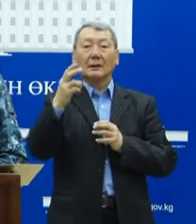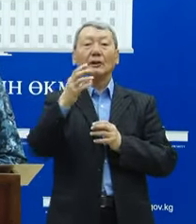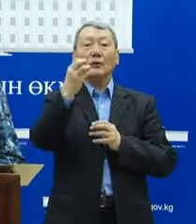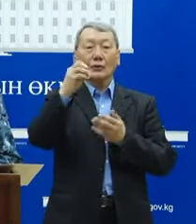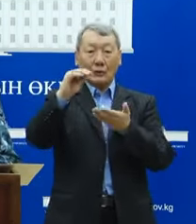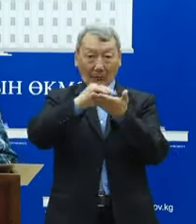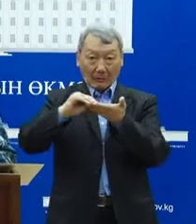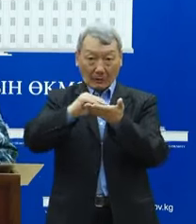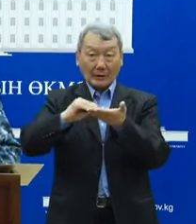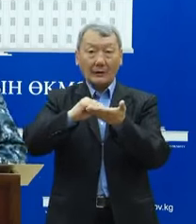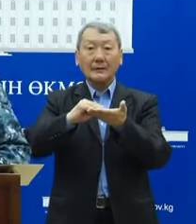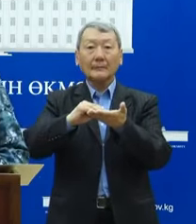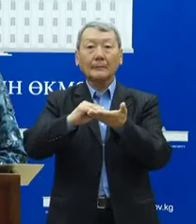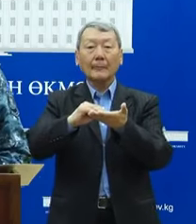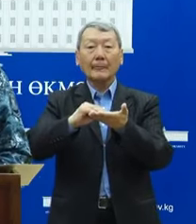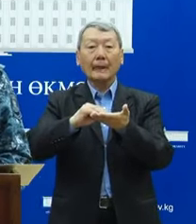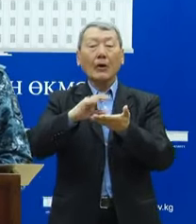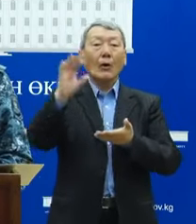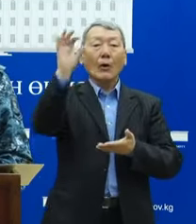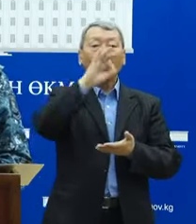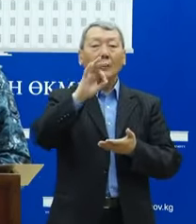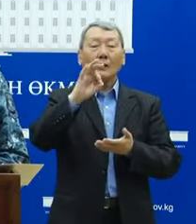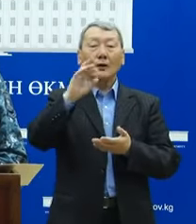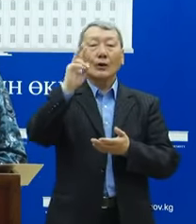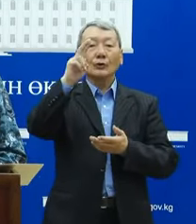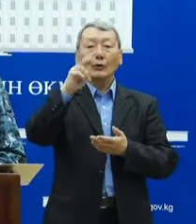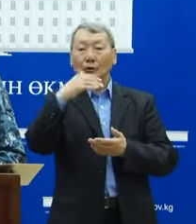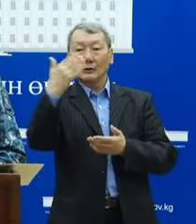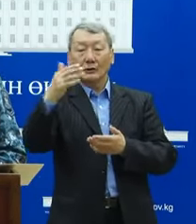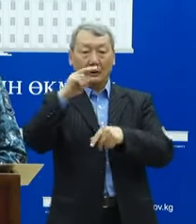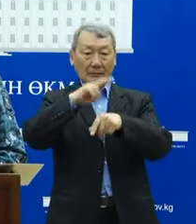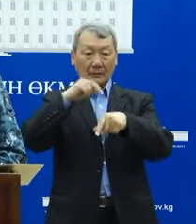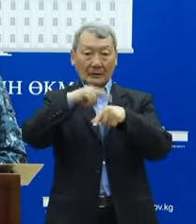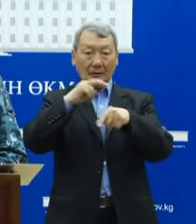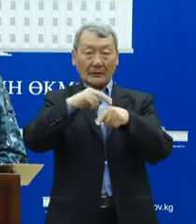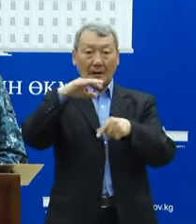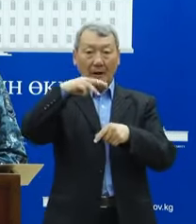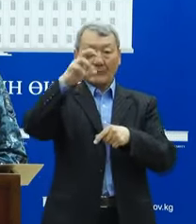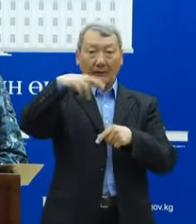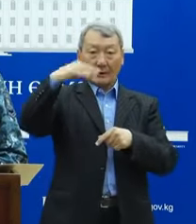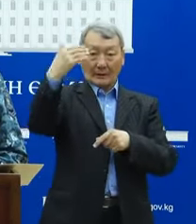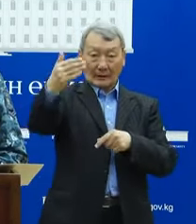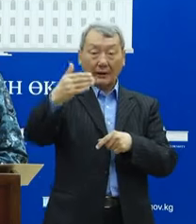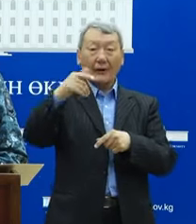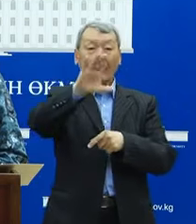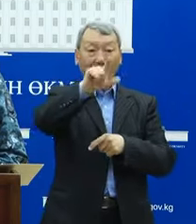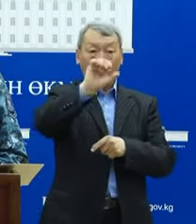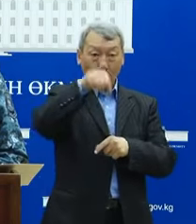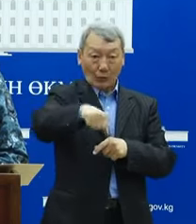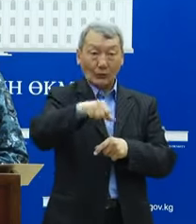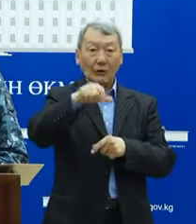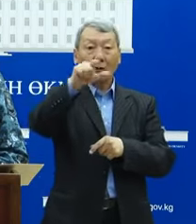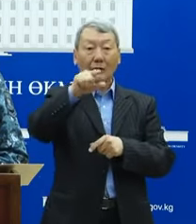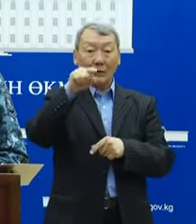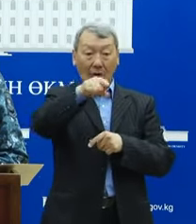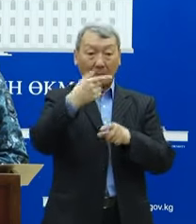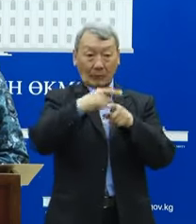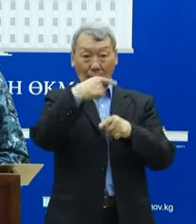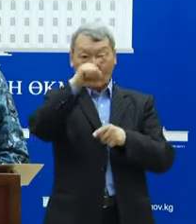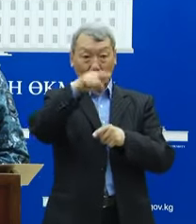0220-00-1312. Еще раз хочу повторить о злоупотреблениях со стороны сотрудников правоохранительных органов, вы можете на